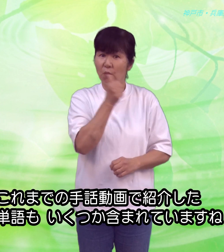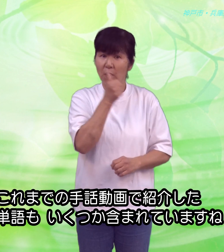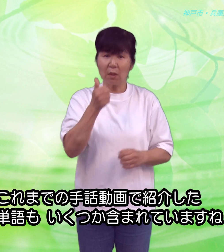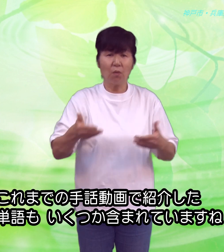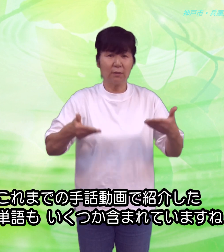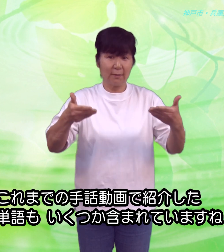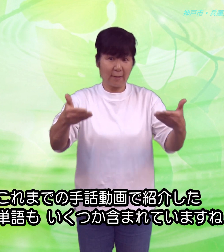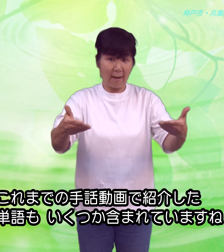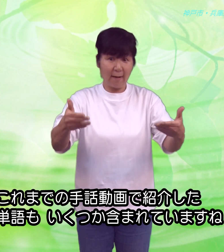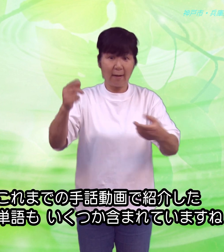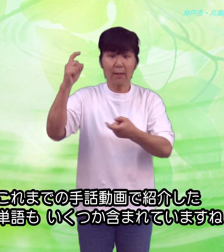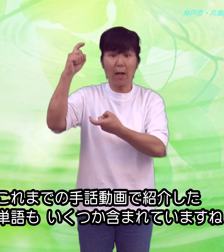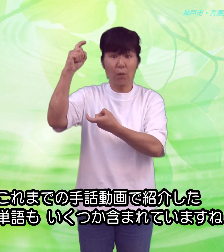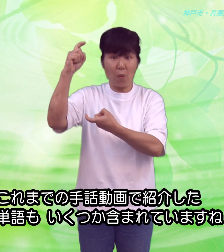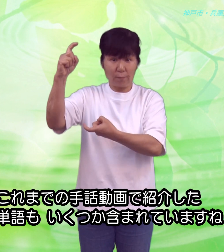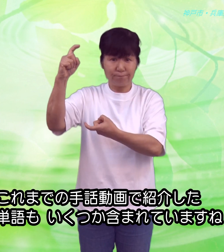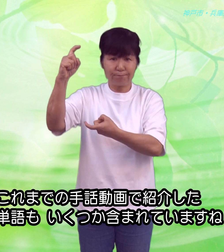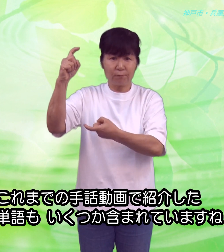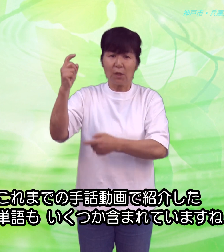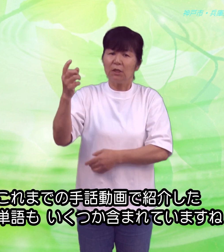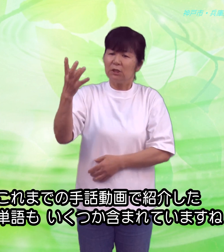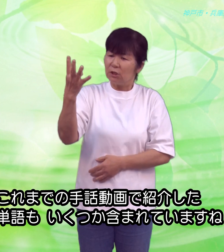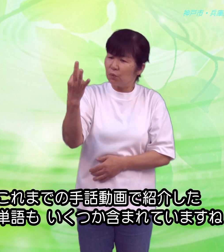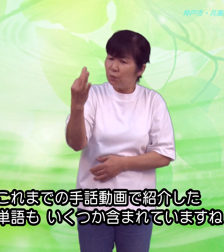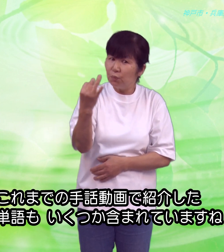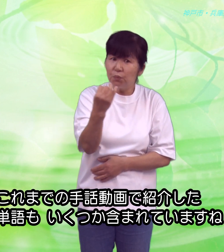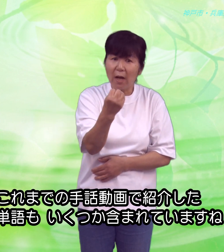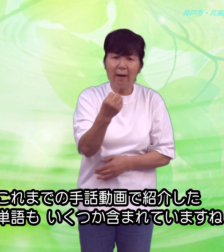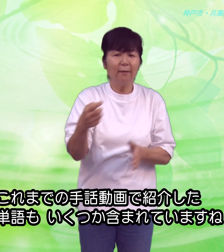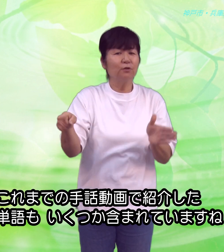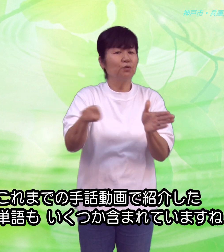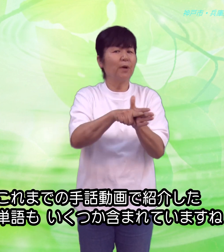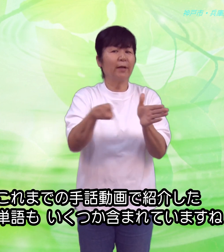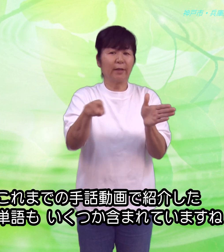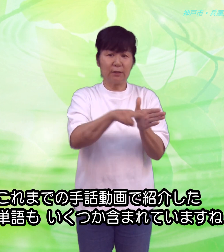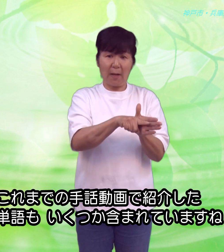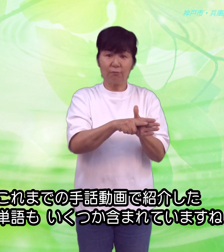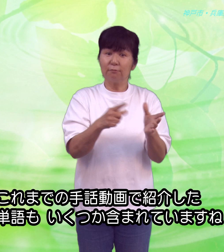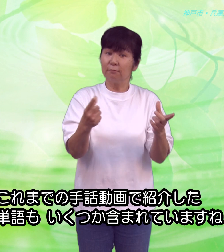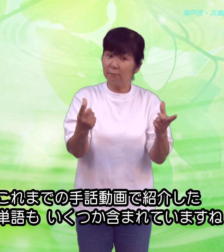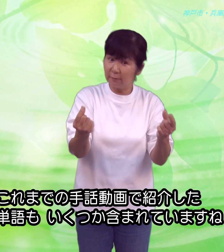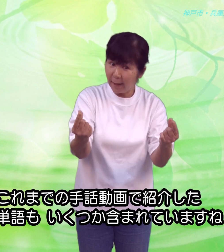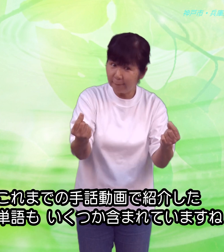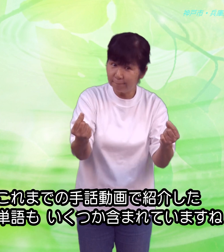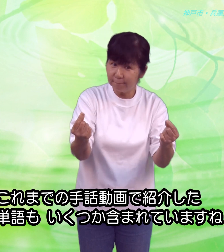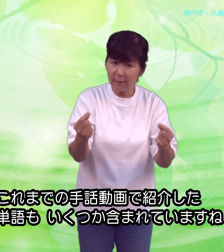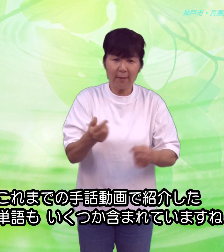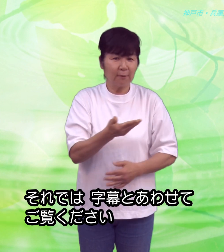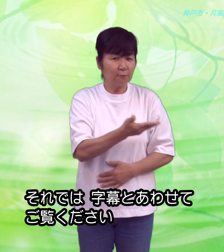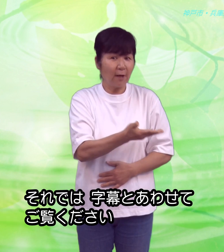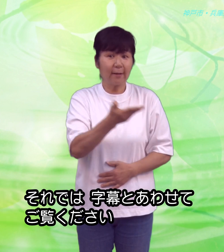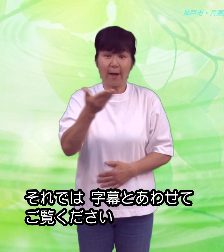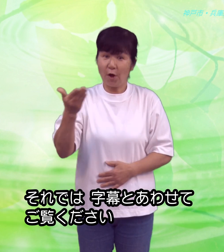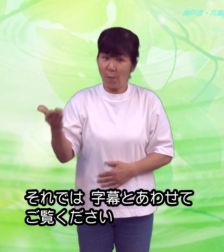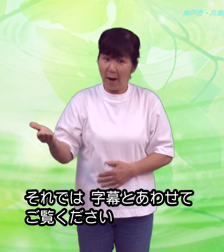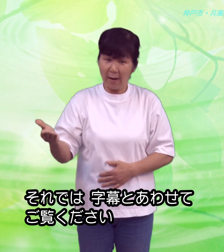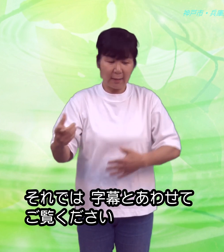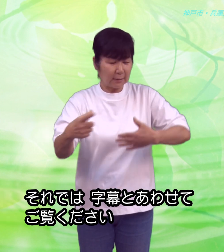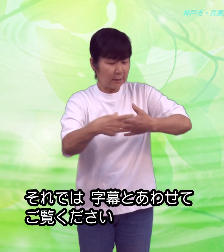これまでの手話動画で紹介した団子もいくつか含まれていますねそれでは